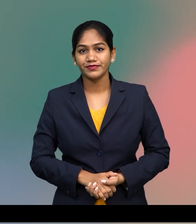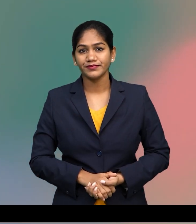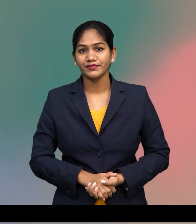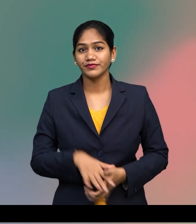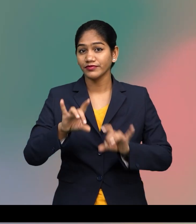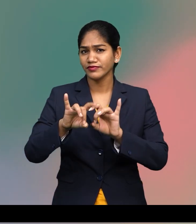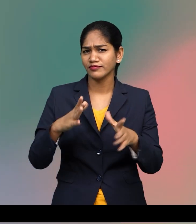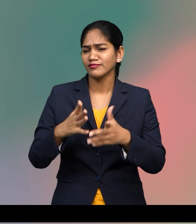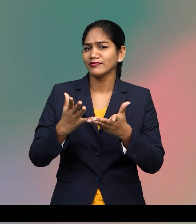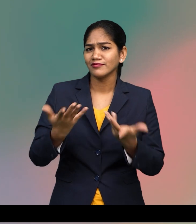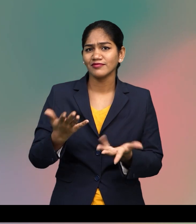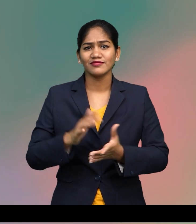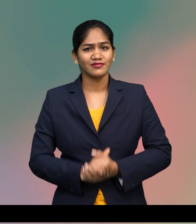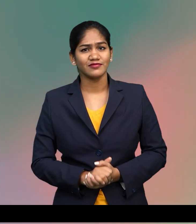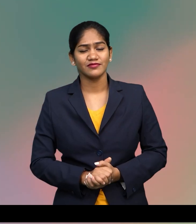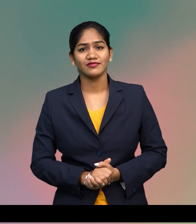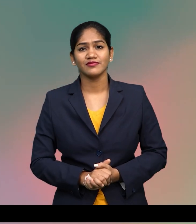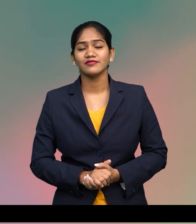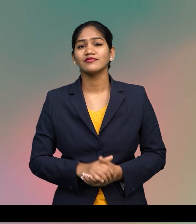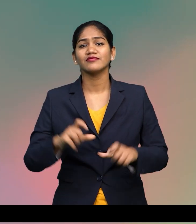నగరాలు. క్లాస్ 1 నగరాలు